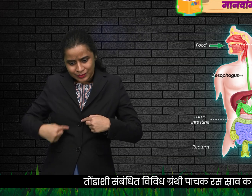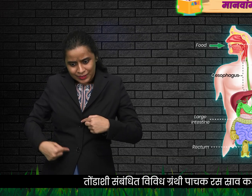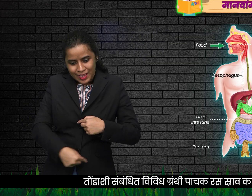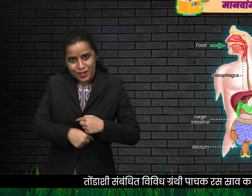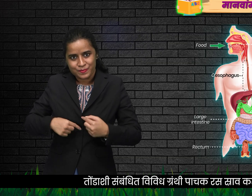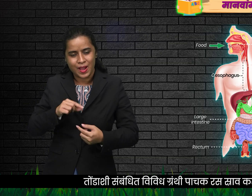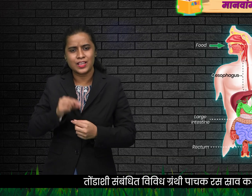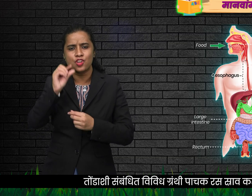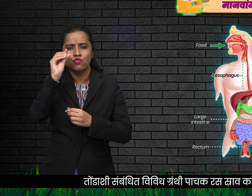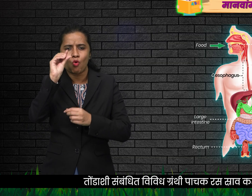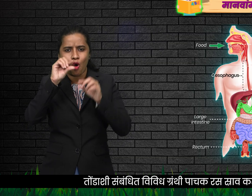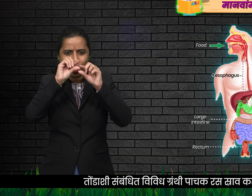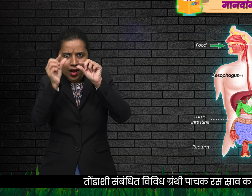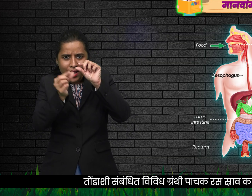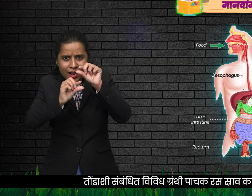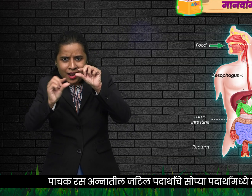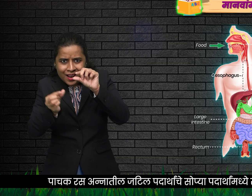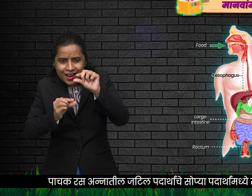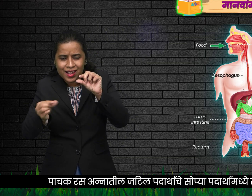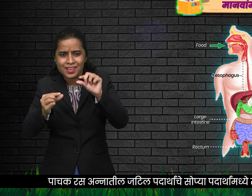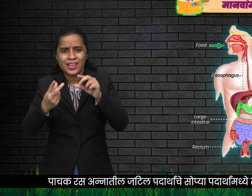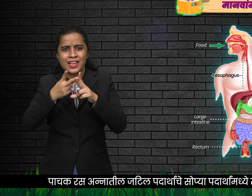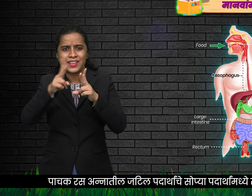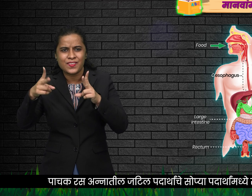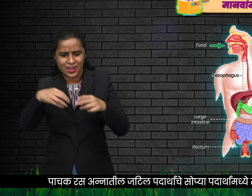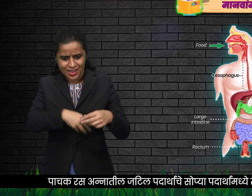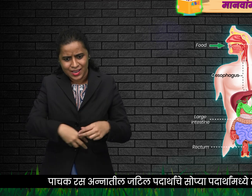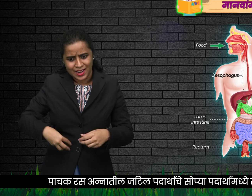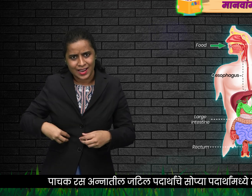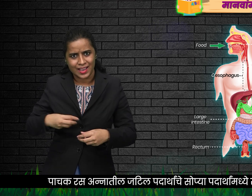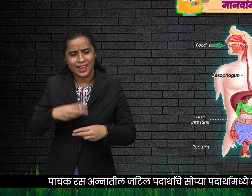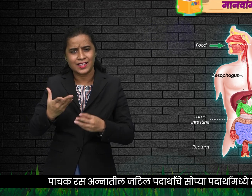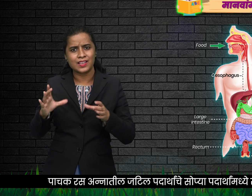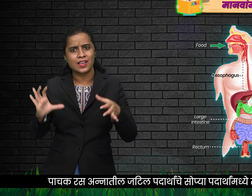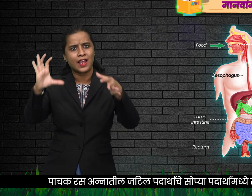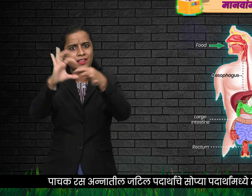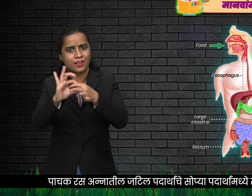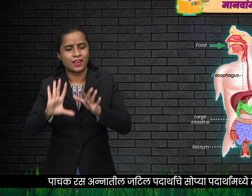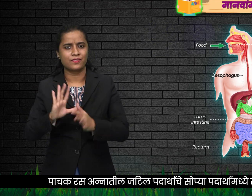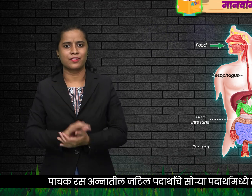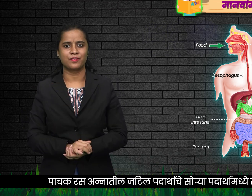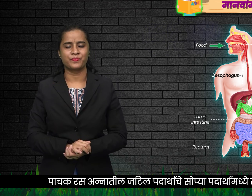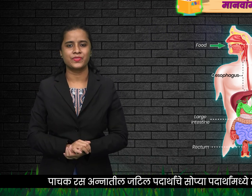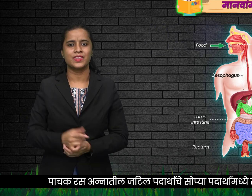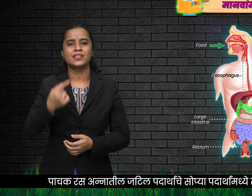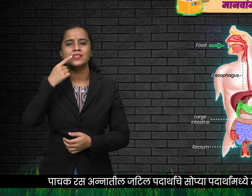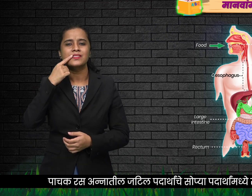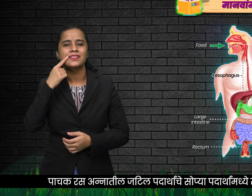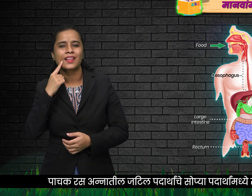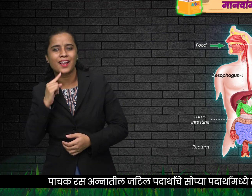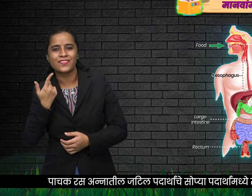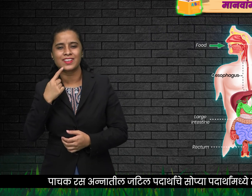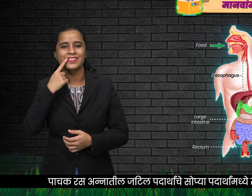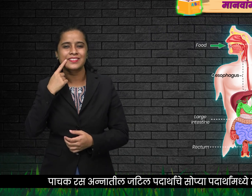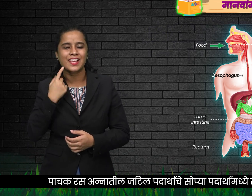ग्रंथी पाचक रस स्त्राव करतात. पाचक रस अन्नातील जटिल पदार्थांचे सोप्या पदार्थांमध्ये